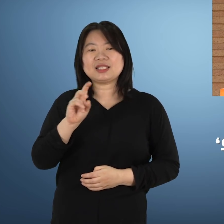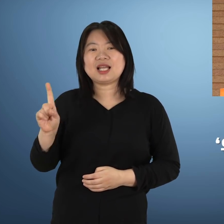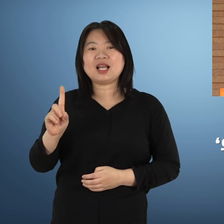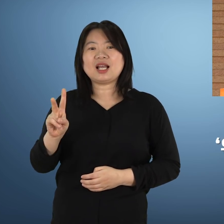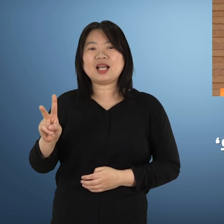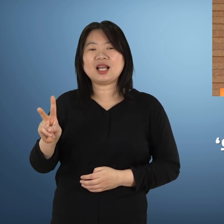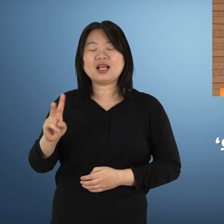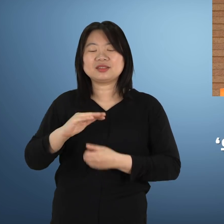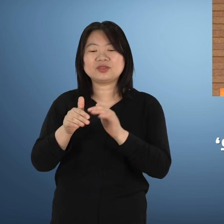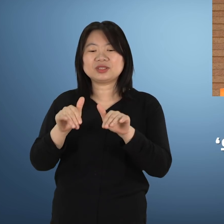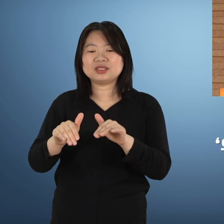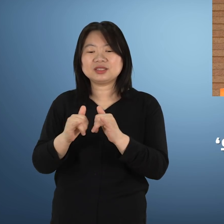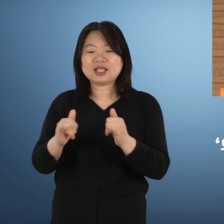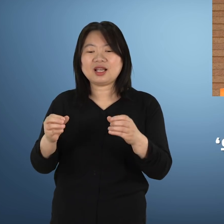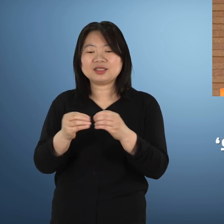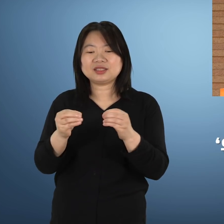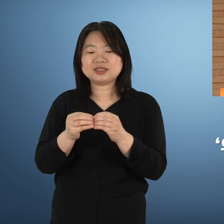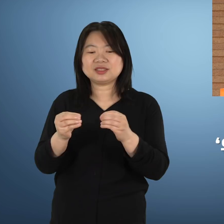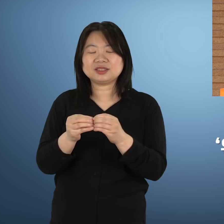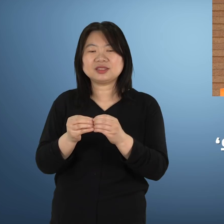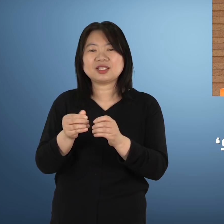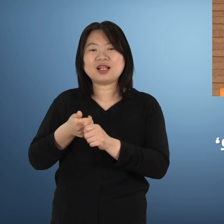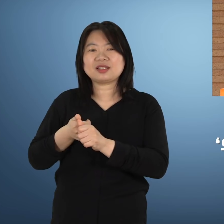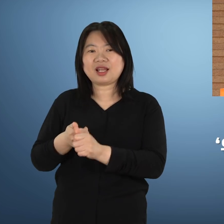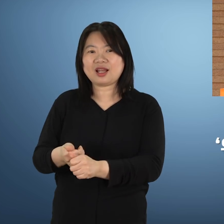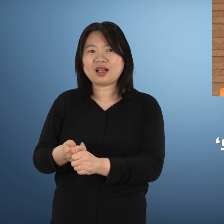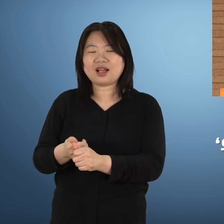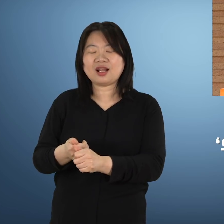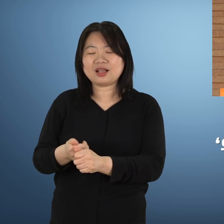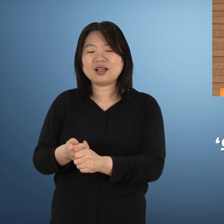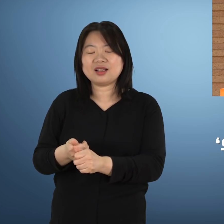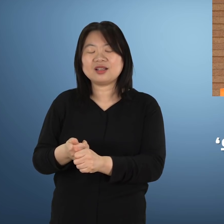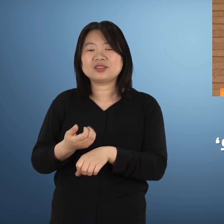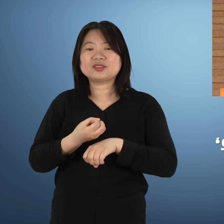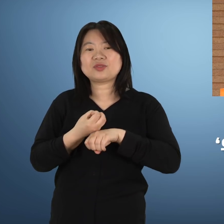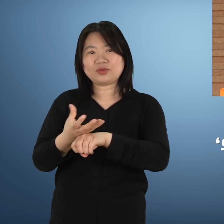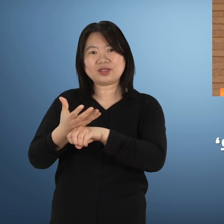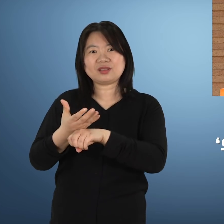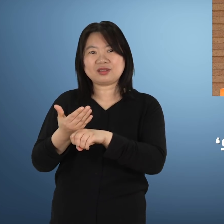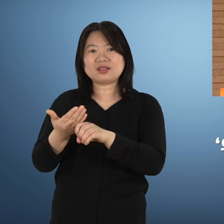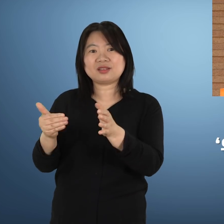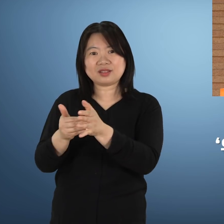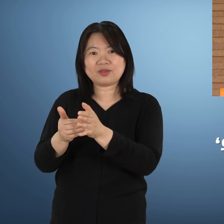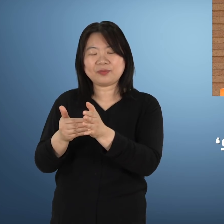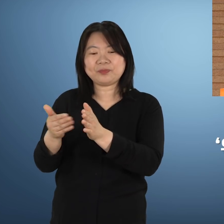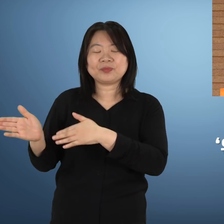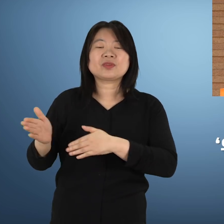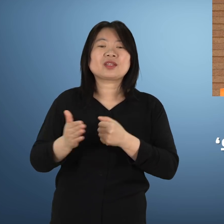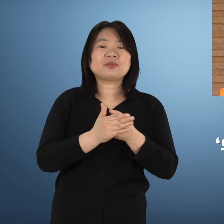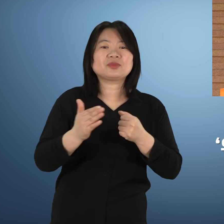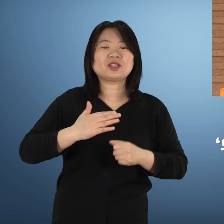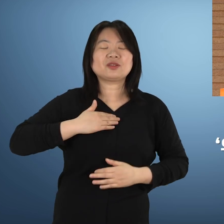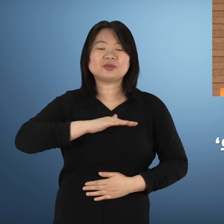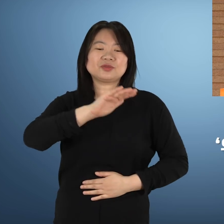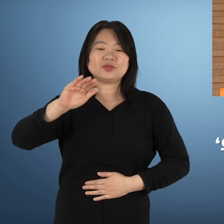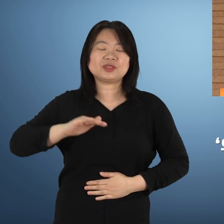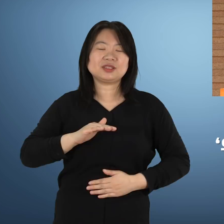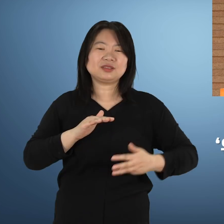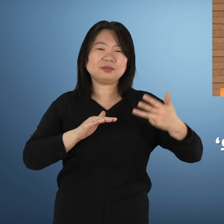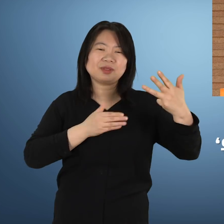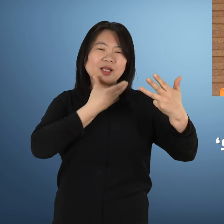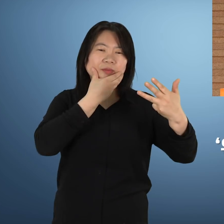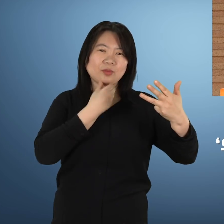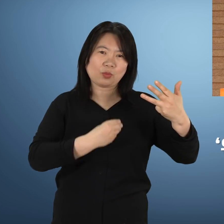선지자의 글을 배경으로 한 내용이에요. 그래서 우리는 이